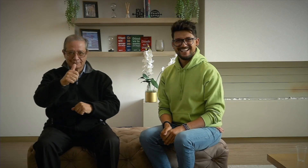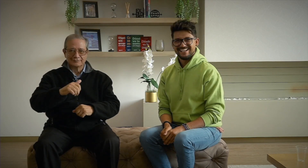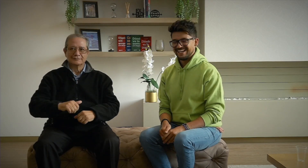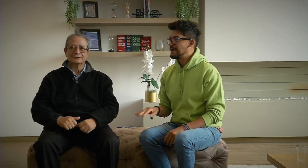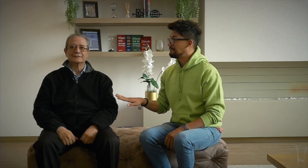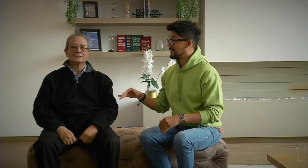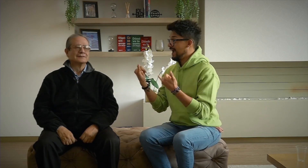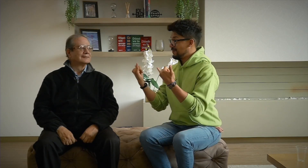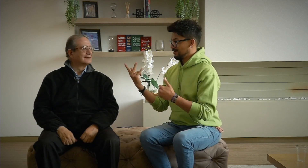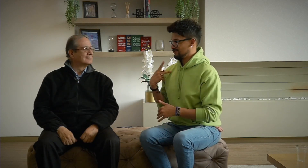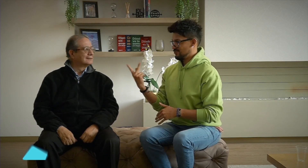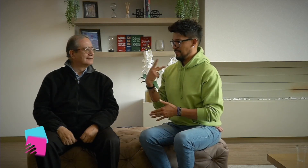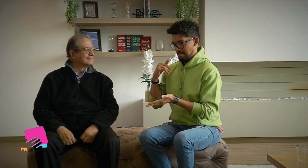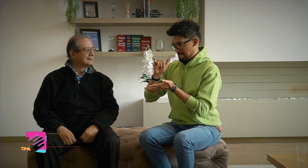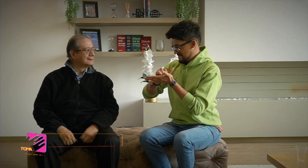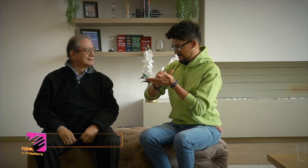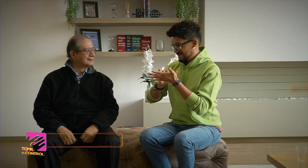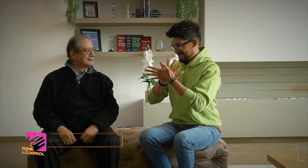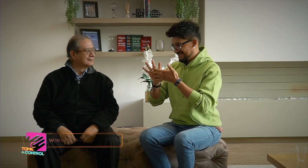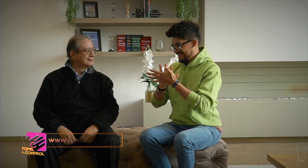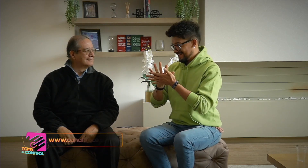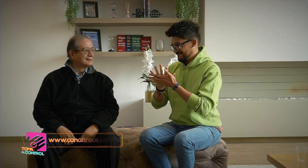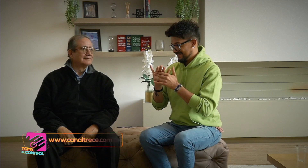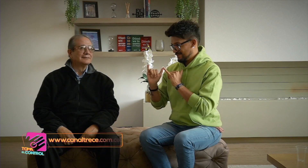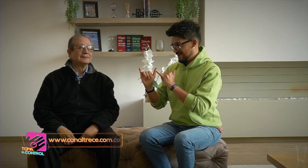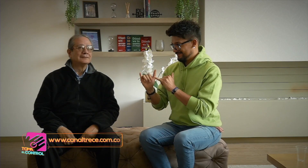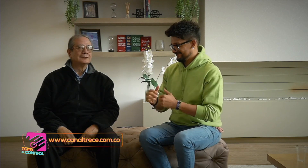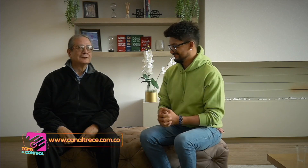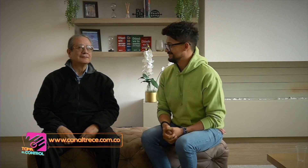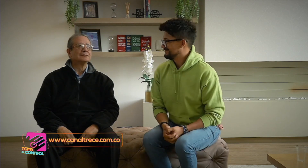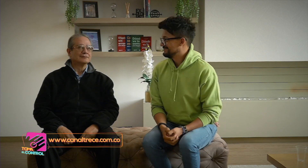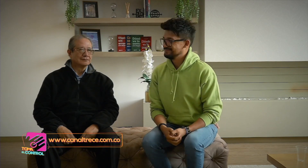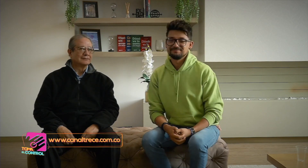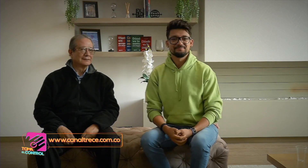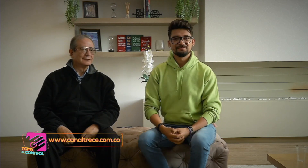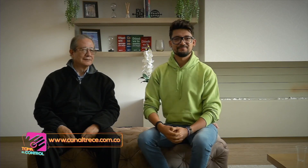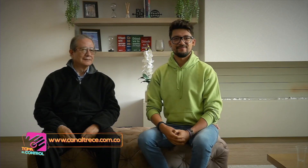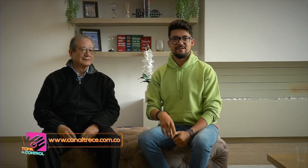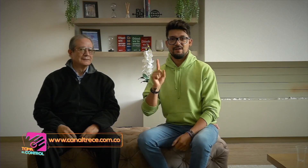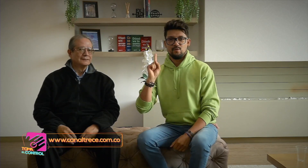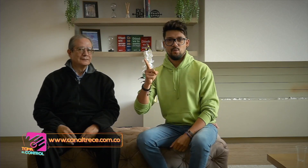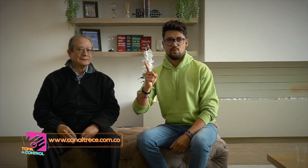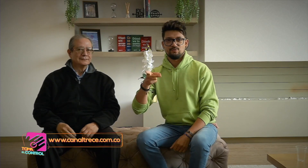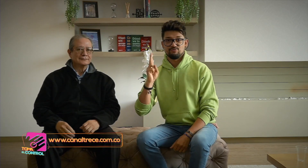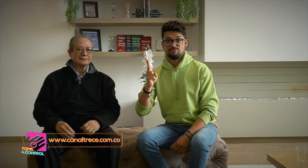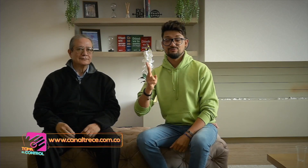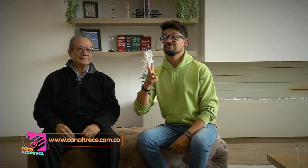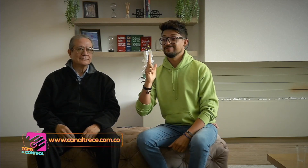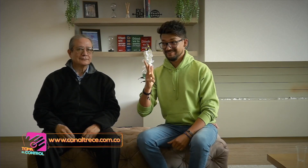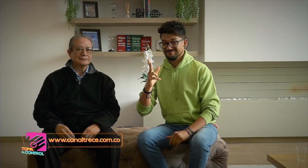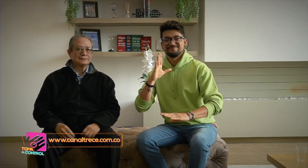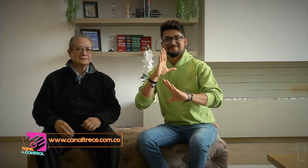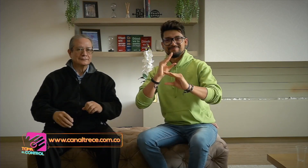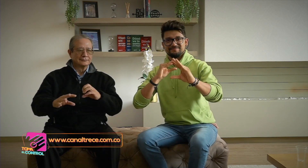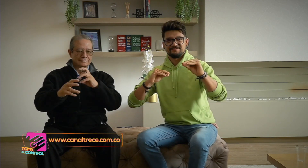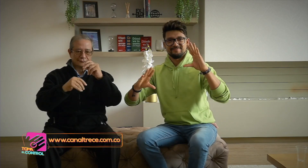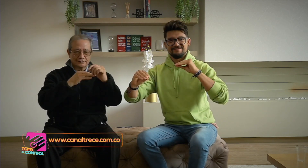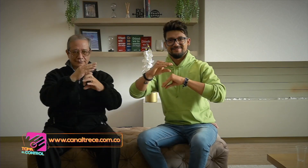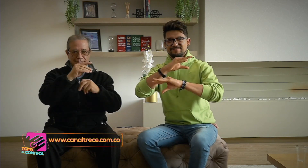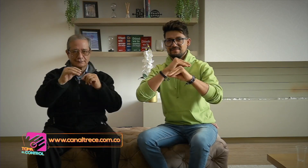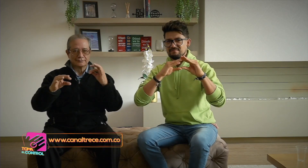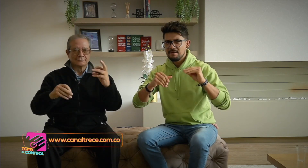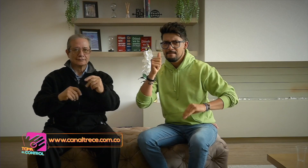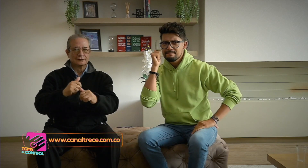Hablemos bien. Muy bien, ahora vamos a hacerlo los dos al mismo tiempo. Uno, dos,